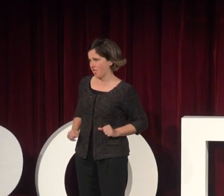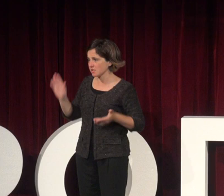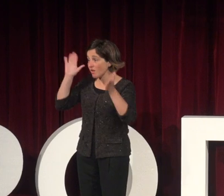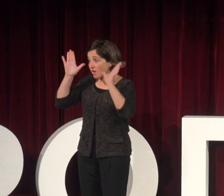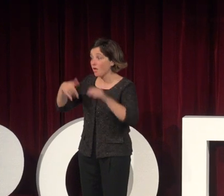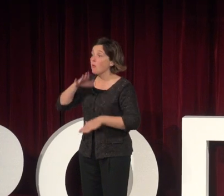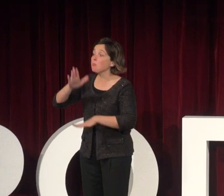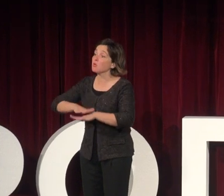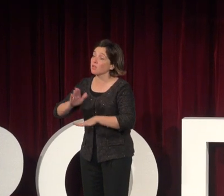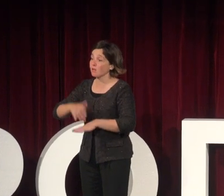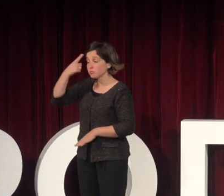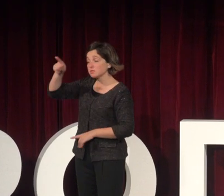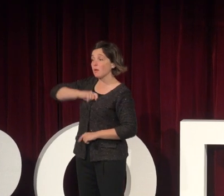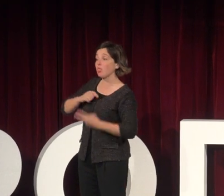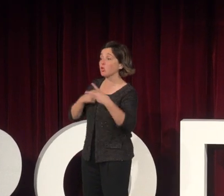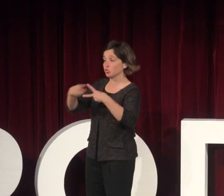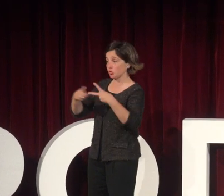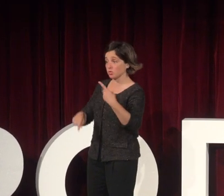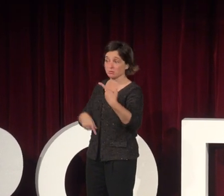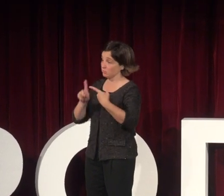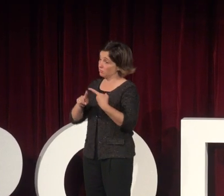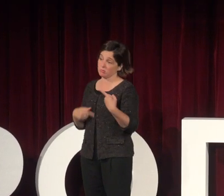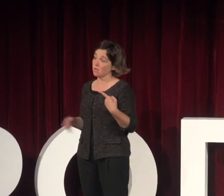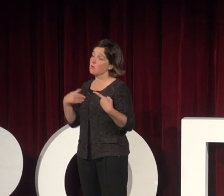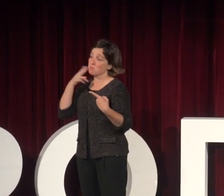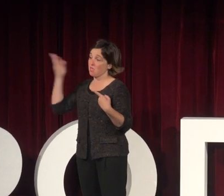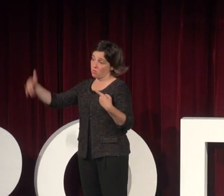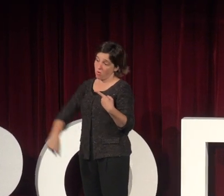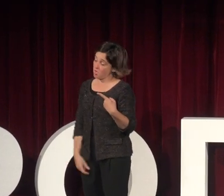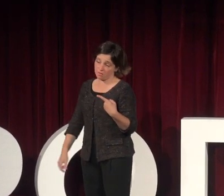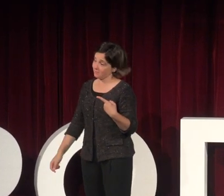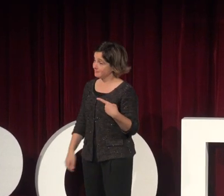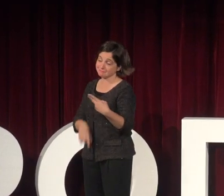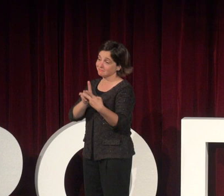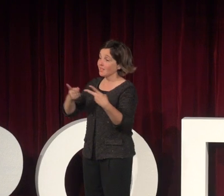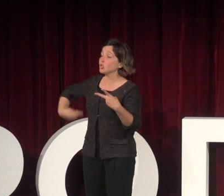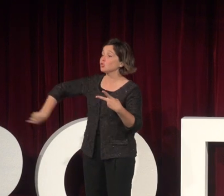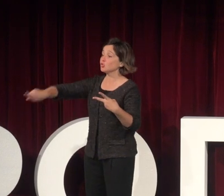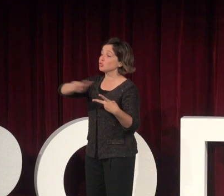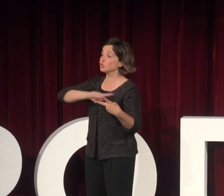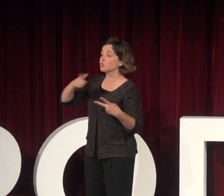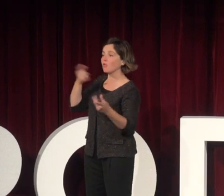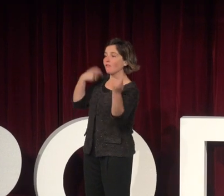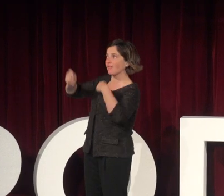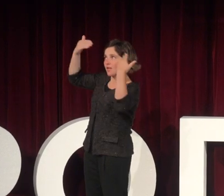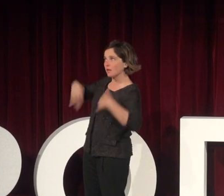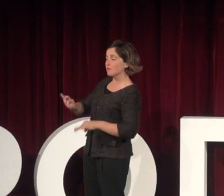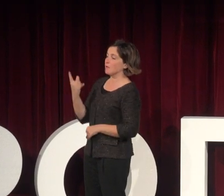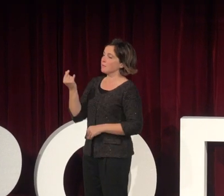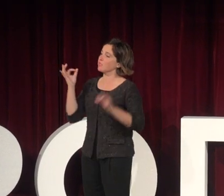saben dos cosas de nosotras. Una, no tenemos miedo. Dos, nosotros no nos vendemos.